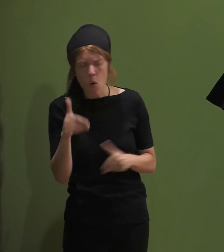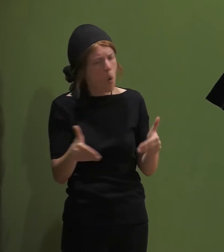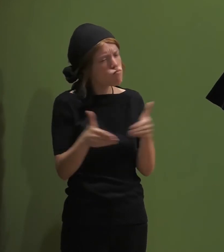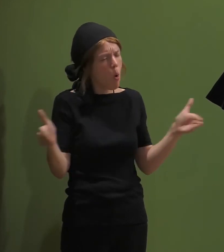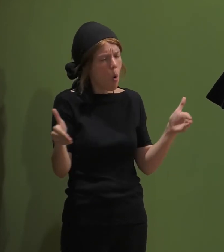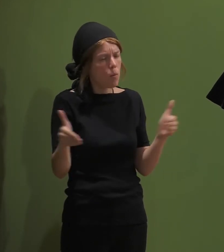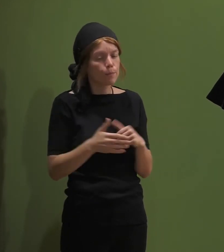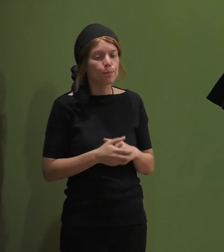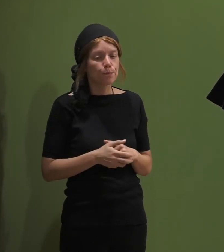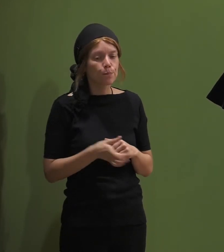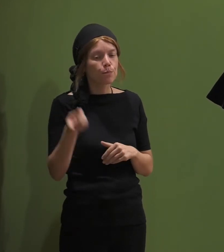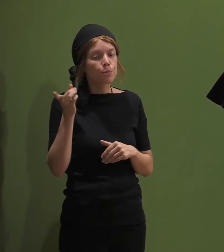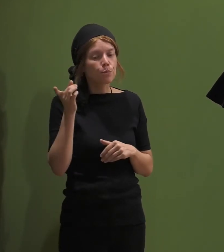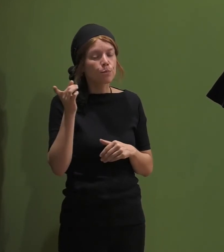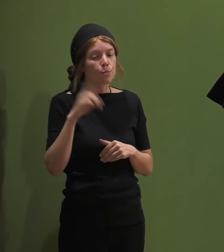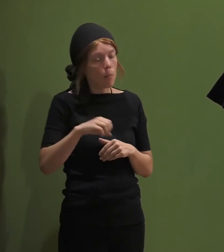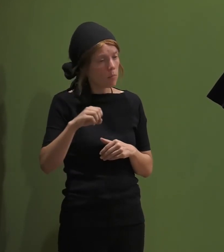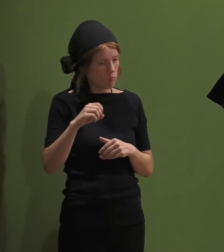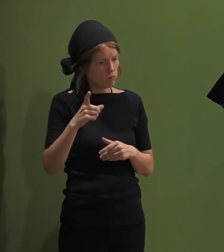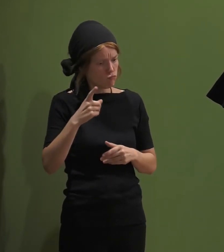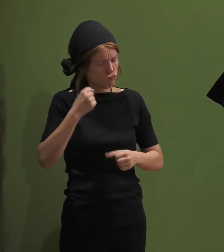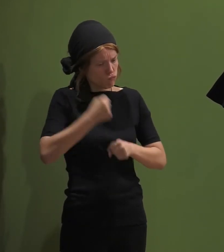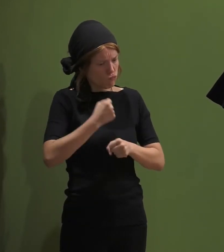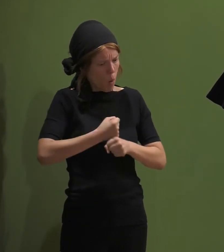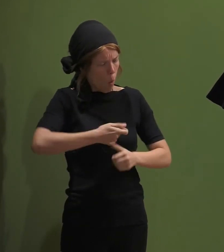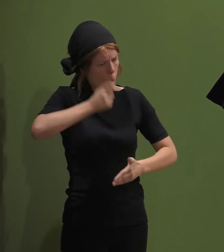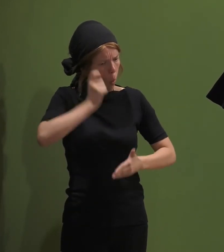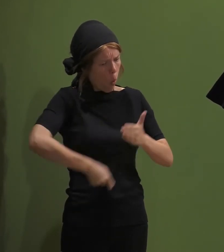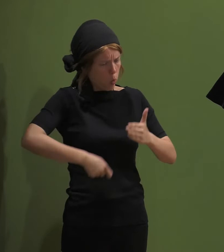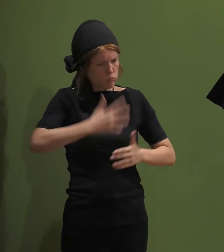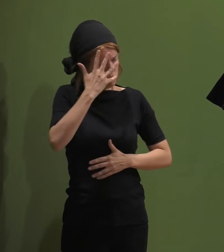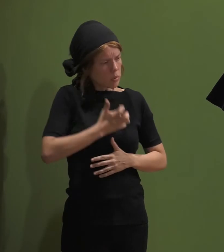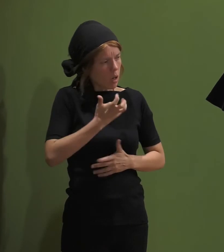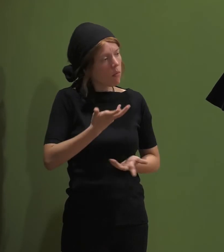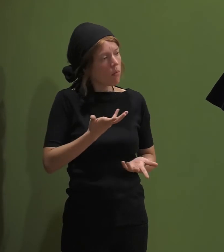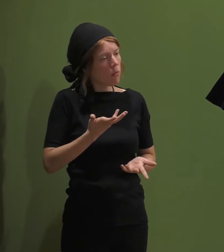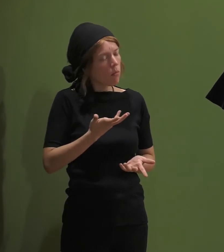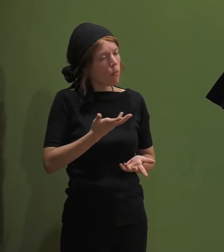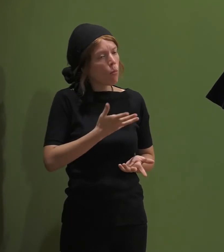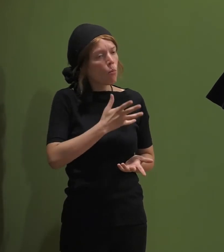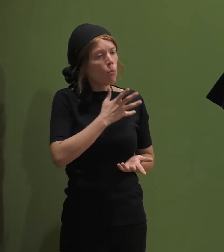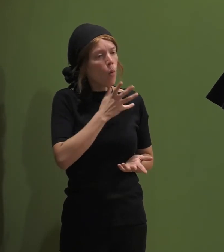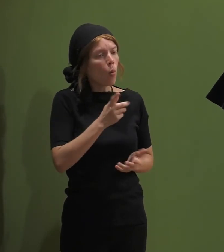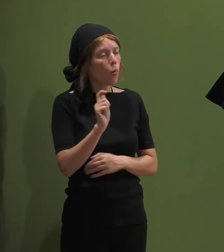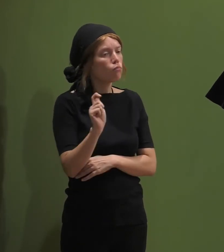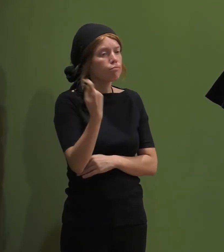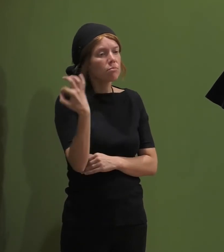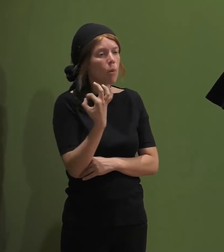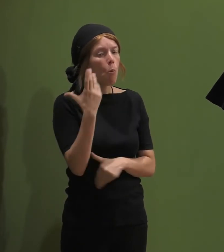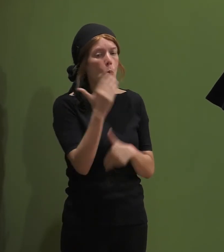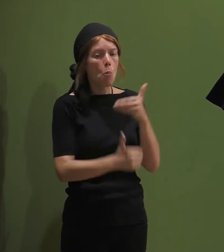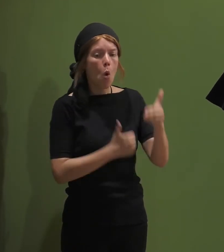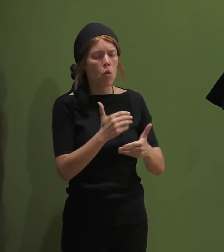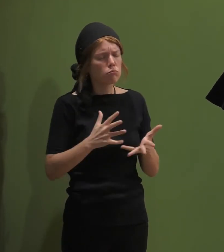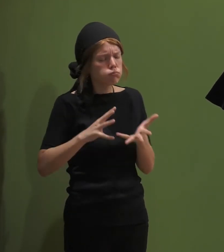este curso. Su disertación rigurosa y clara ha sabido transmitirnos el reto que supone alcanzar un proceso